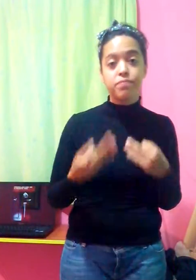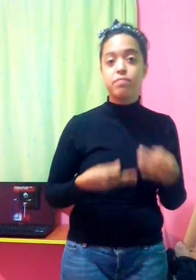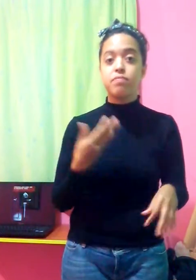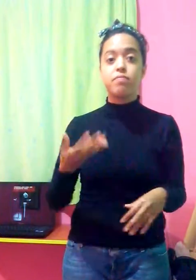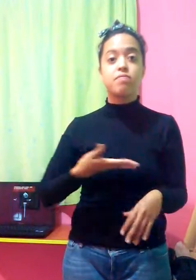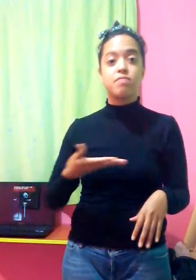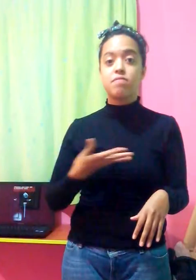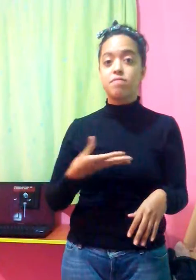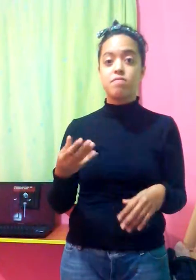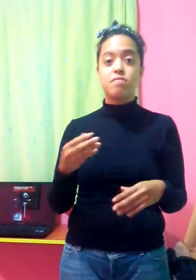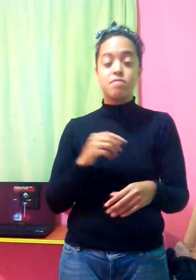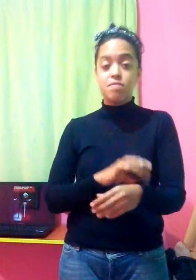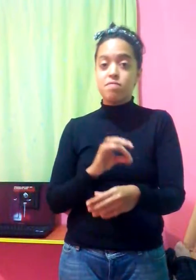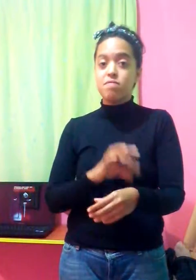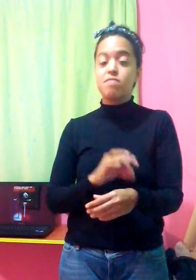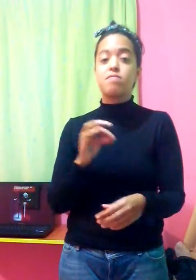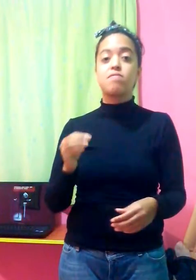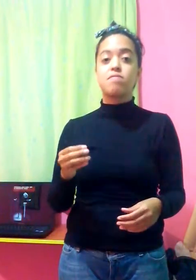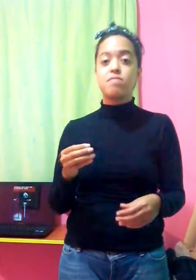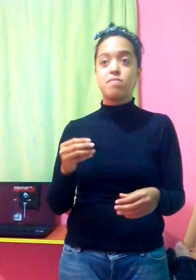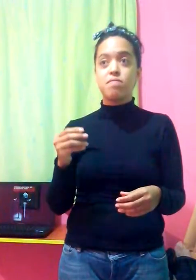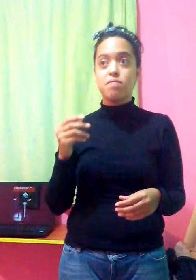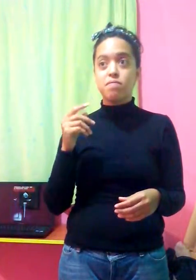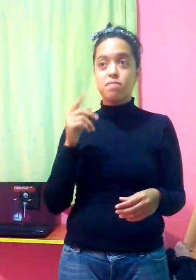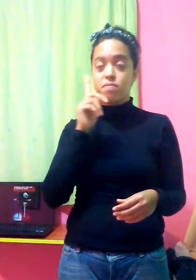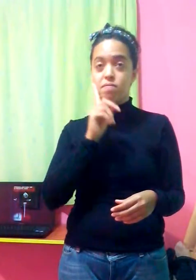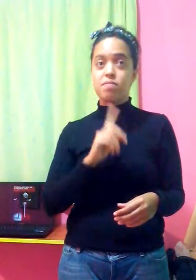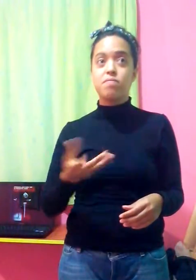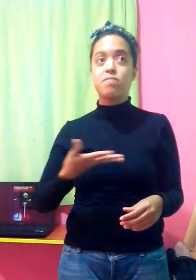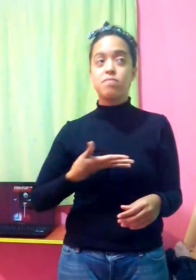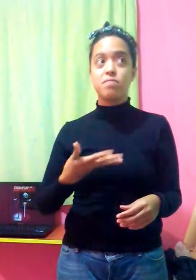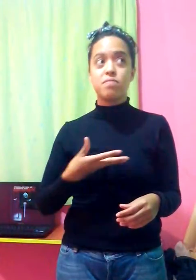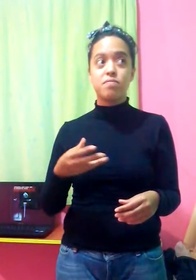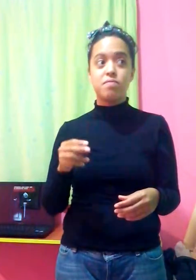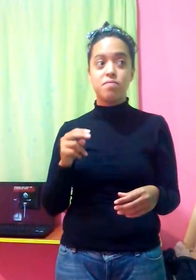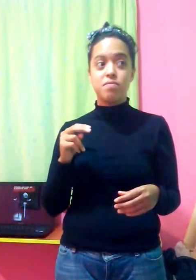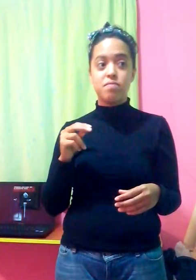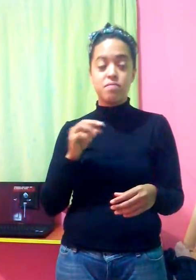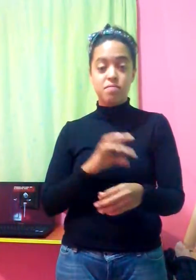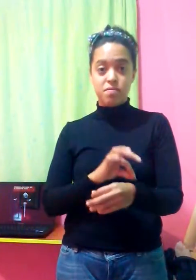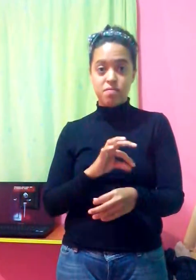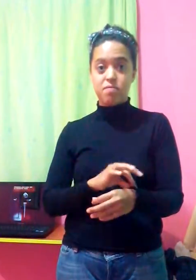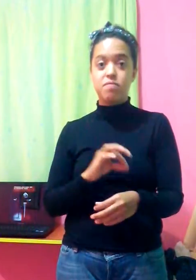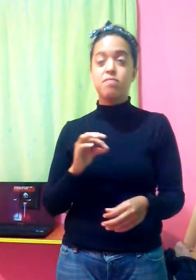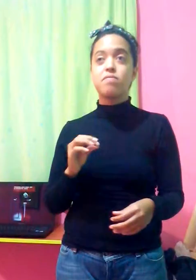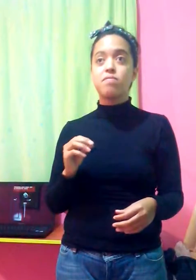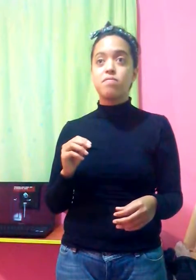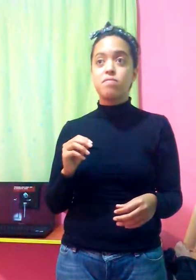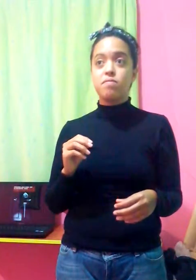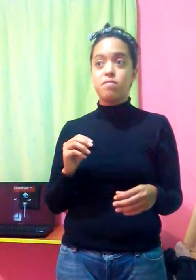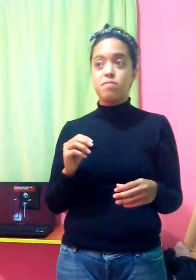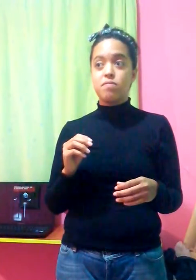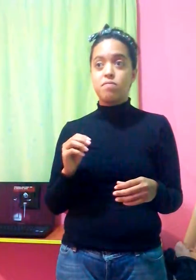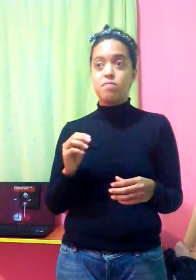cazadores. Nuestros genes son de protectores, aunque anda uno que otro flojo y arrastrado por ahí, pero normalmente protegemos,